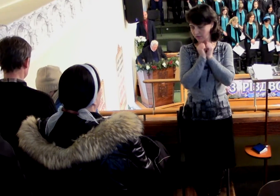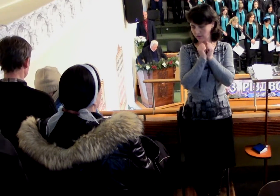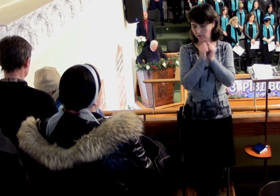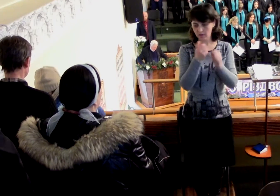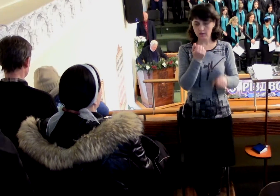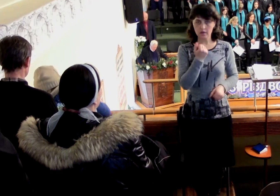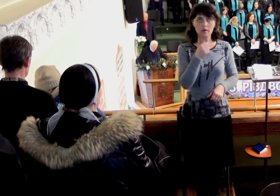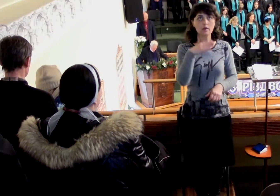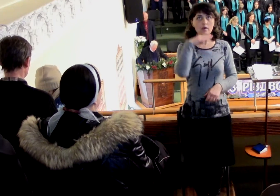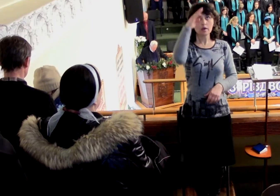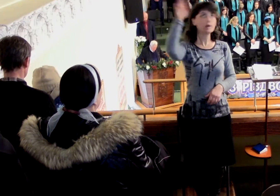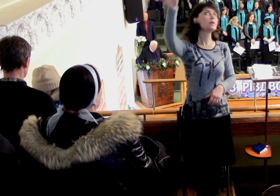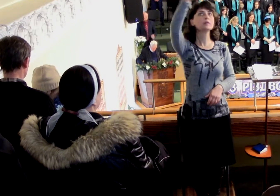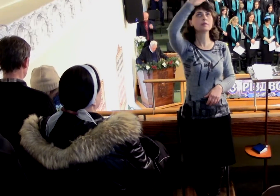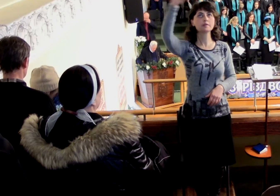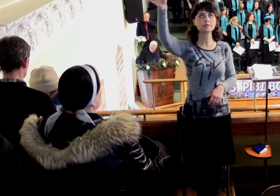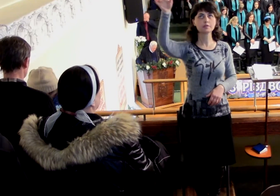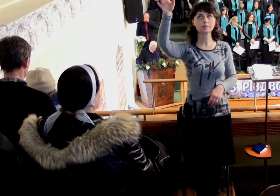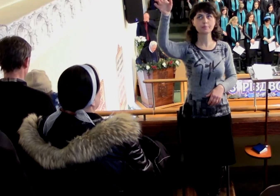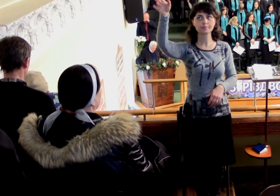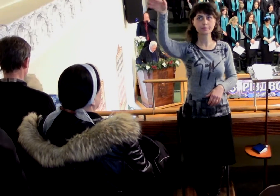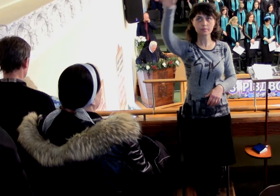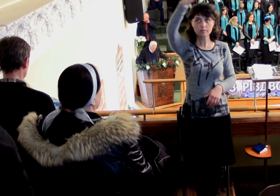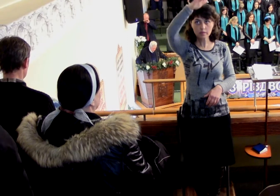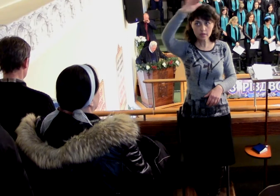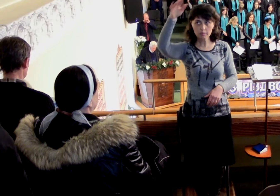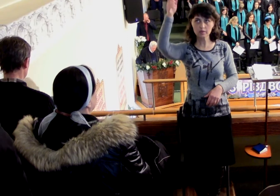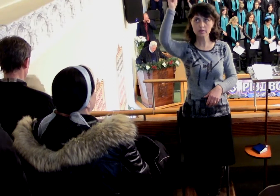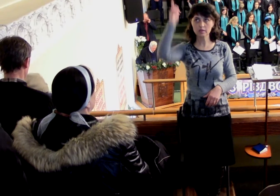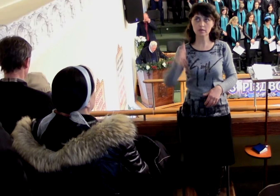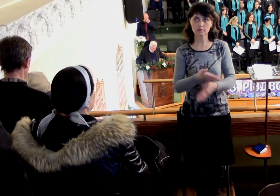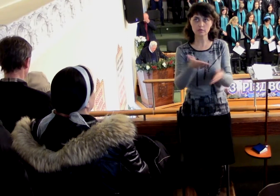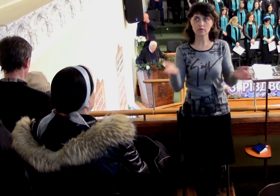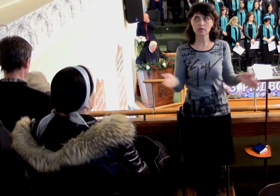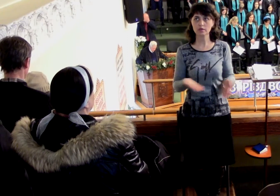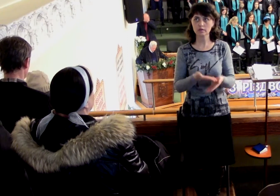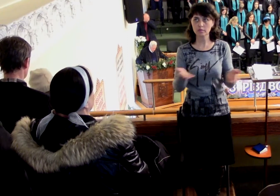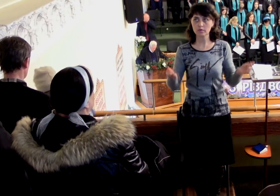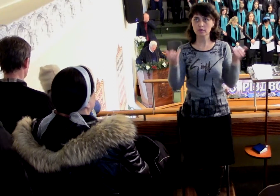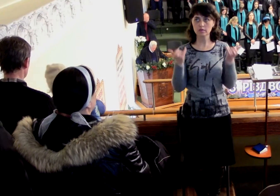Отец наш Небесный, Господь наш, мы сегодня собраны во имя Иисуса Христа.